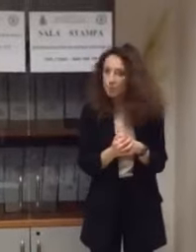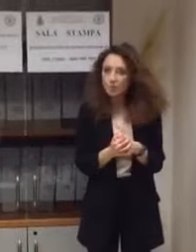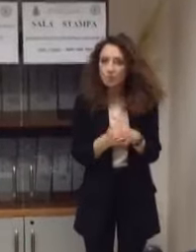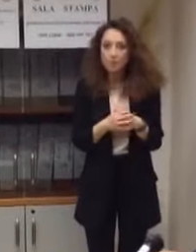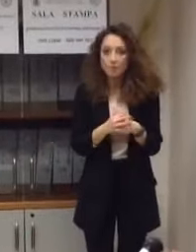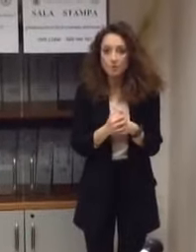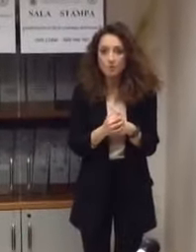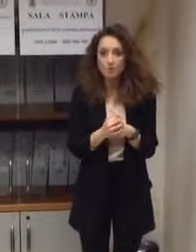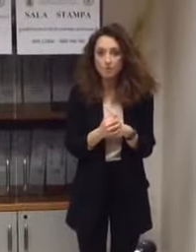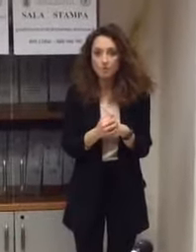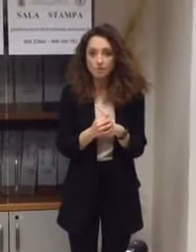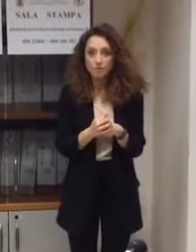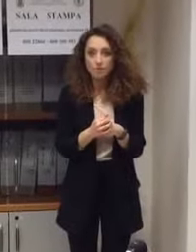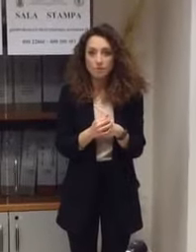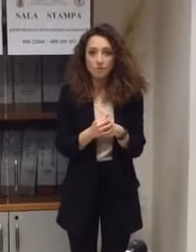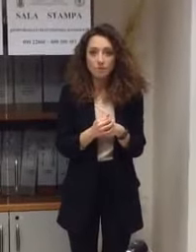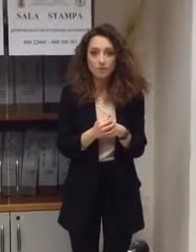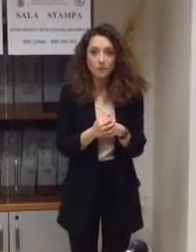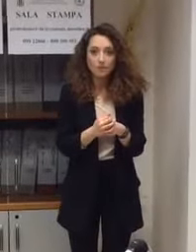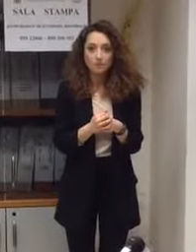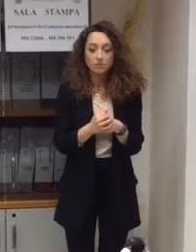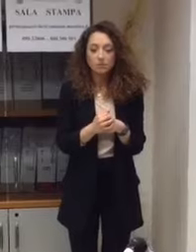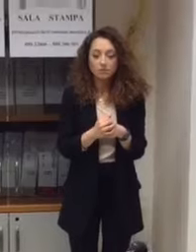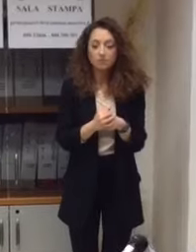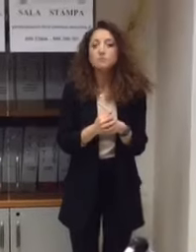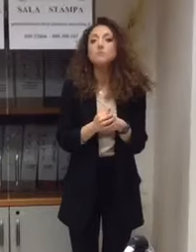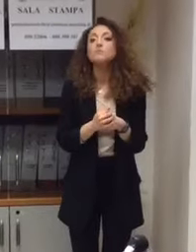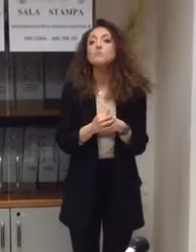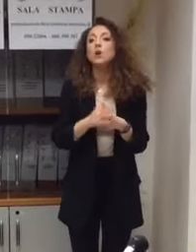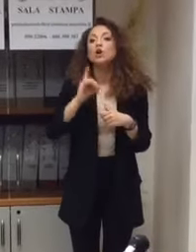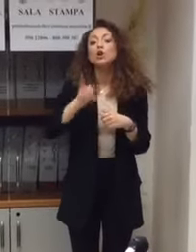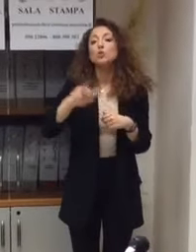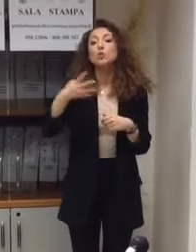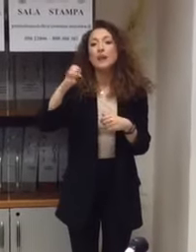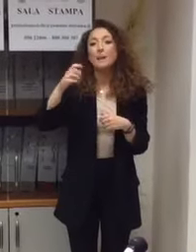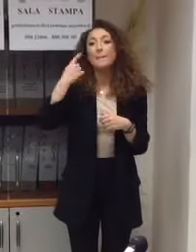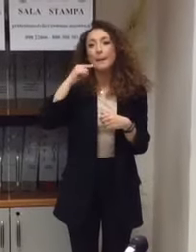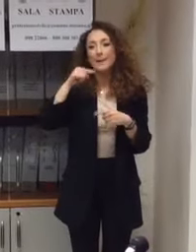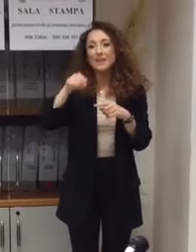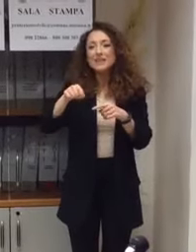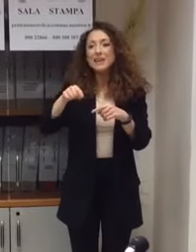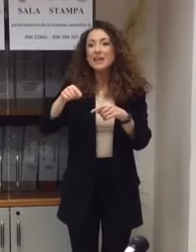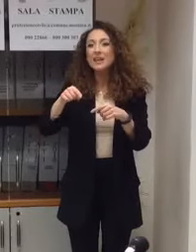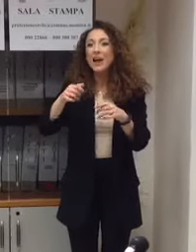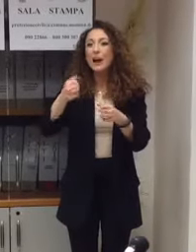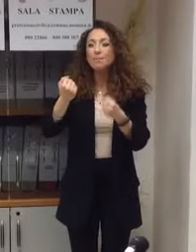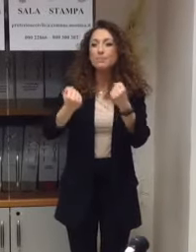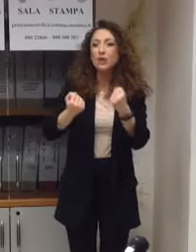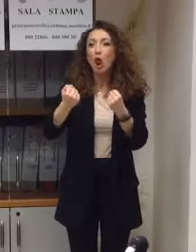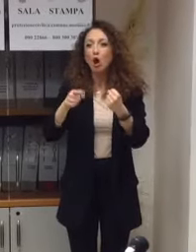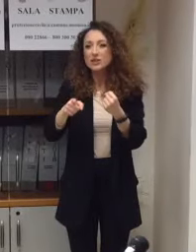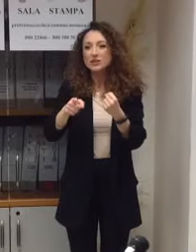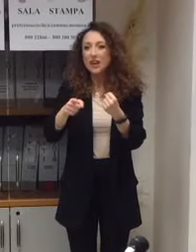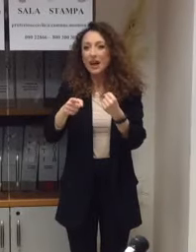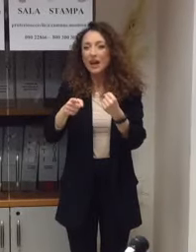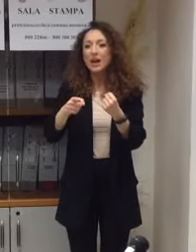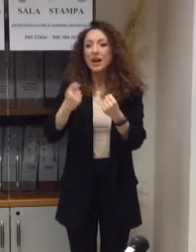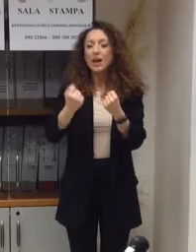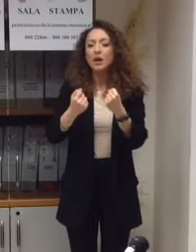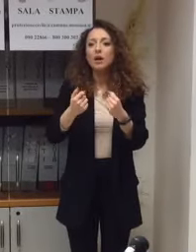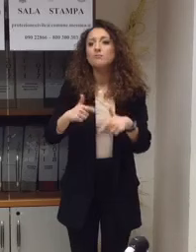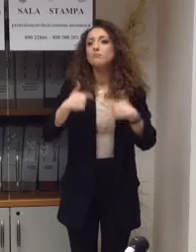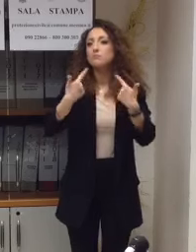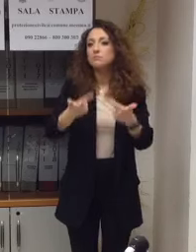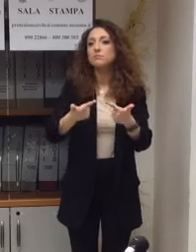scusami. Quindi Giuseppe Messina, che è un pilota del TM Racing Team, ha donato degli